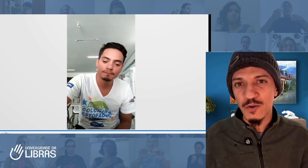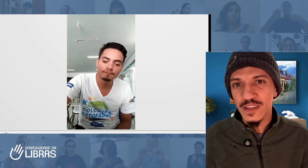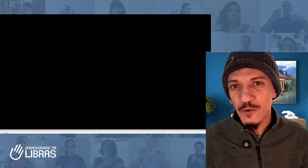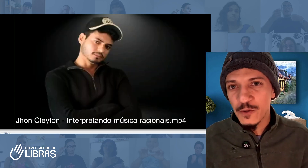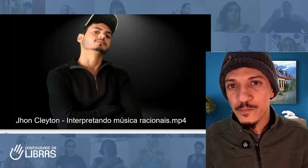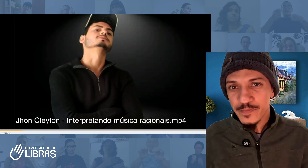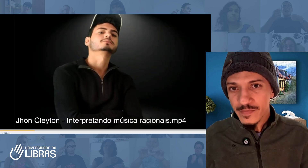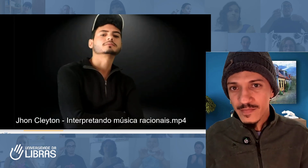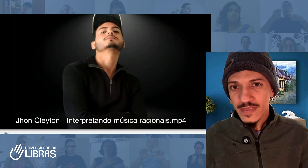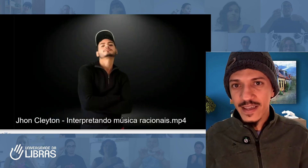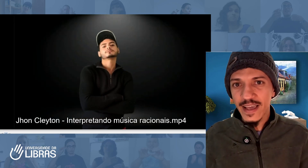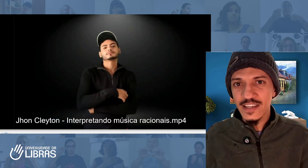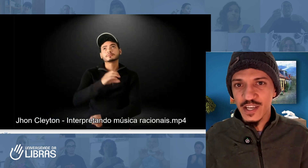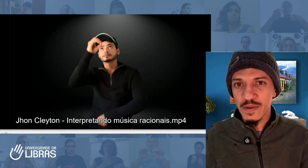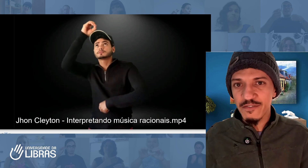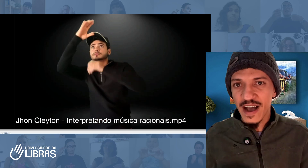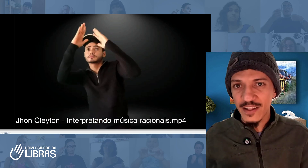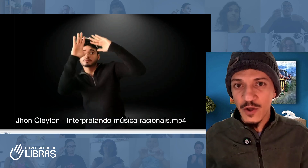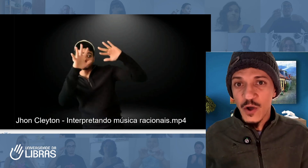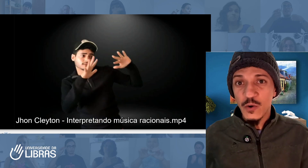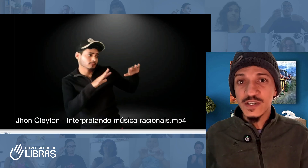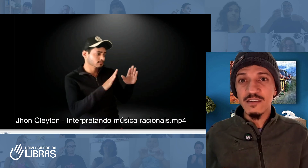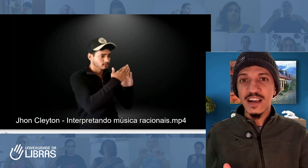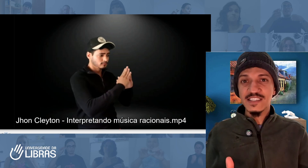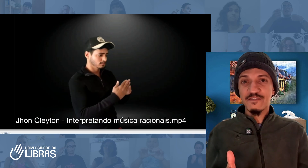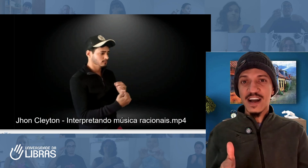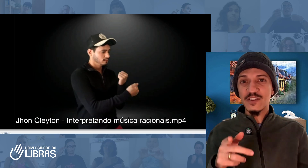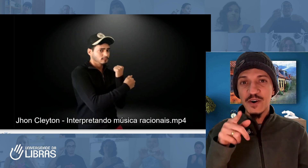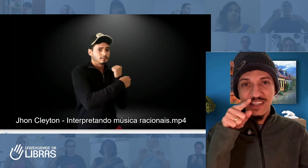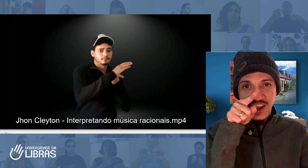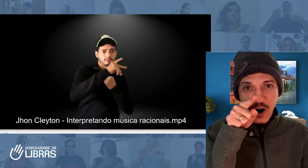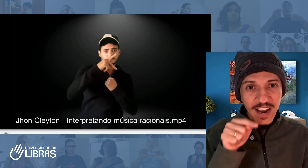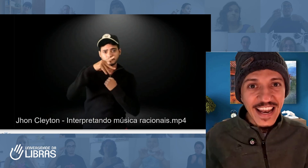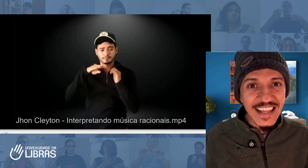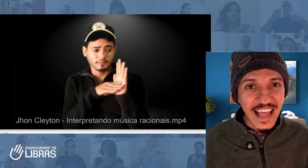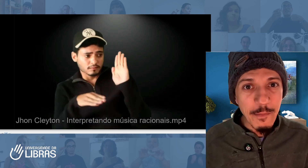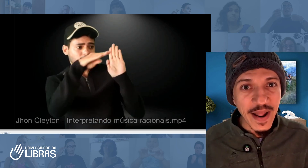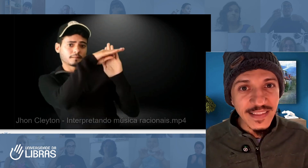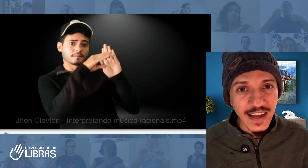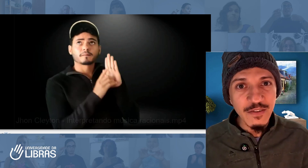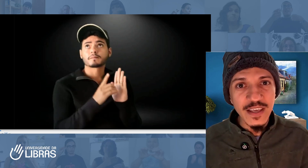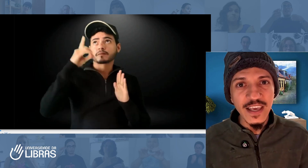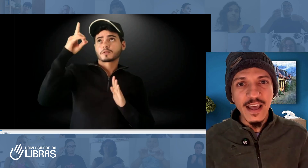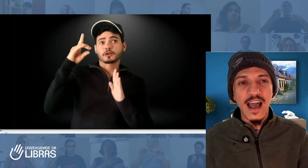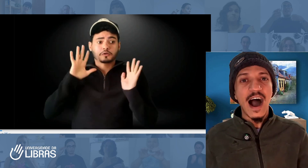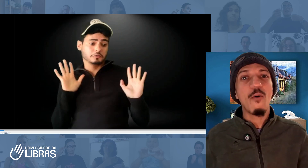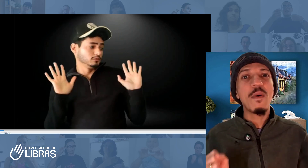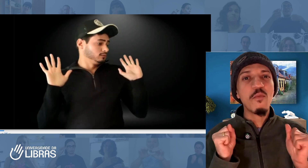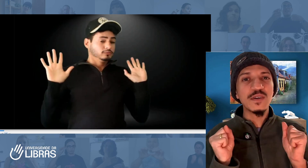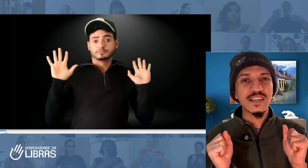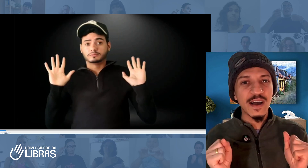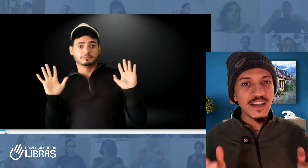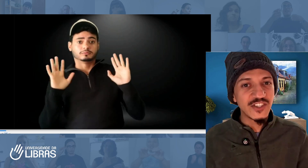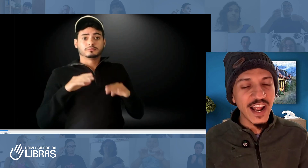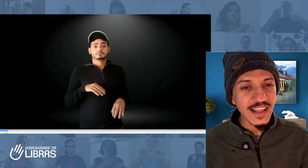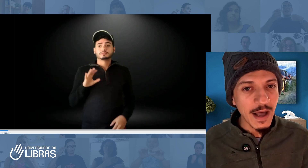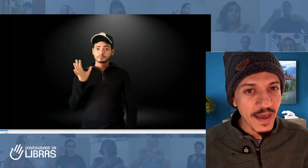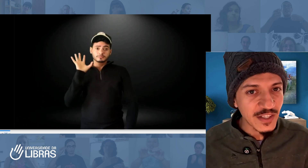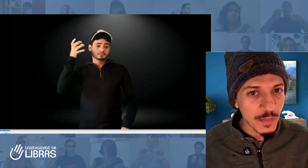conteúdo que ele tinha me enviado, usando classificadores. Olha ele interpretando aqui uma música diretamente para